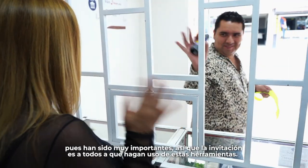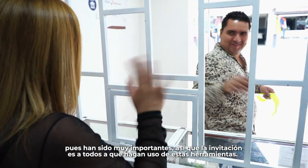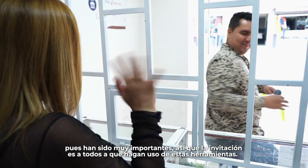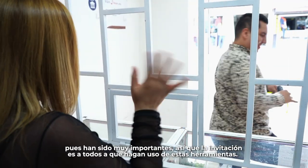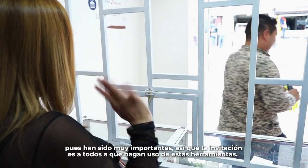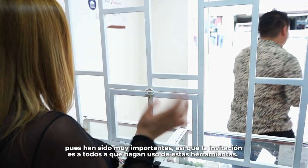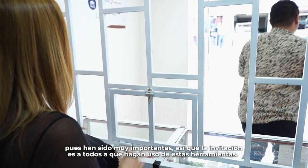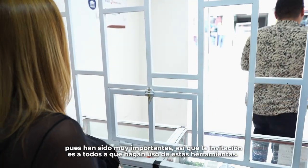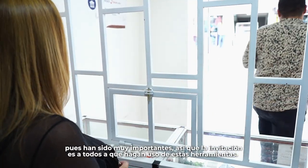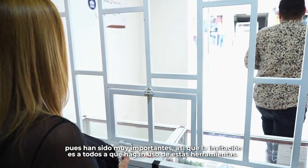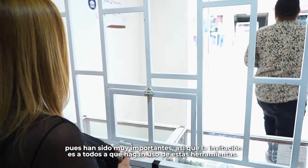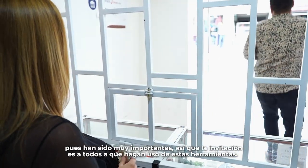estas herramientas.